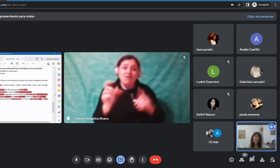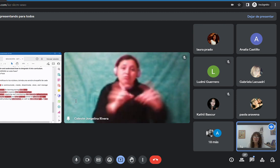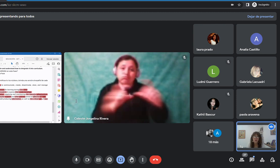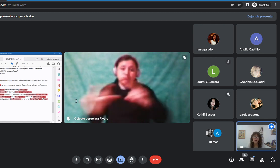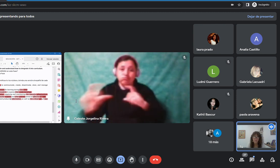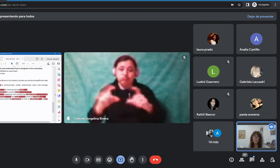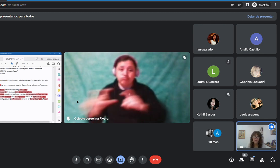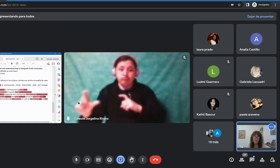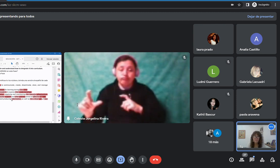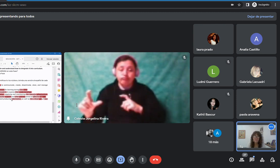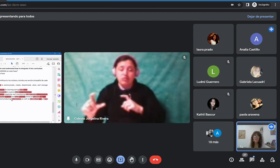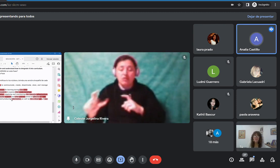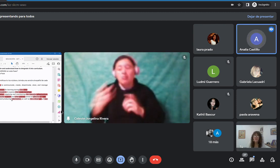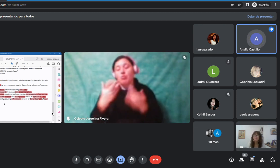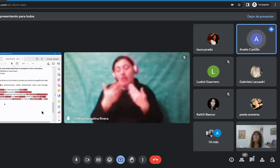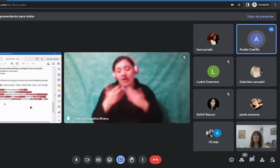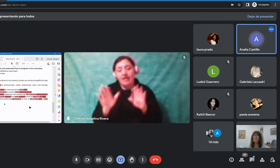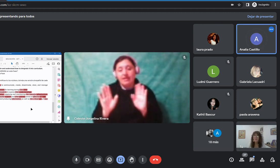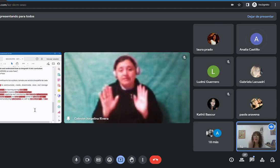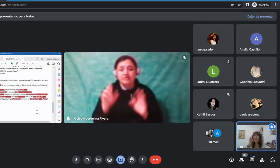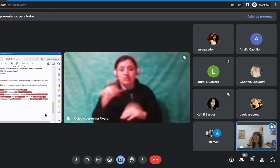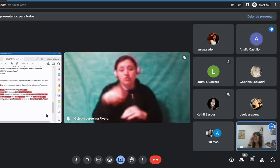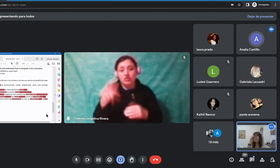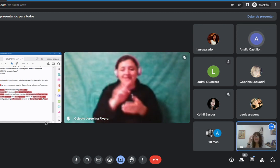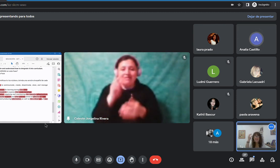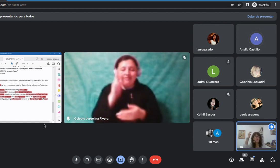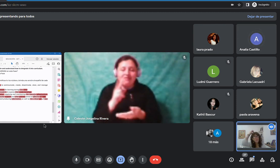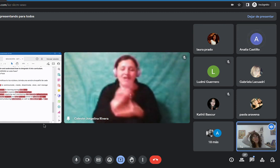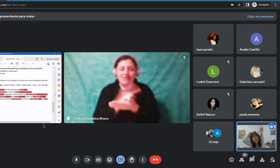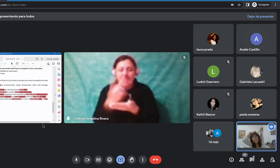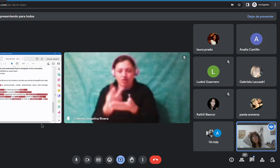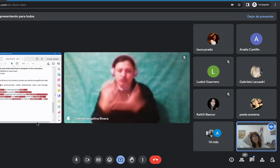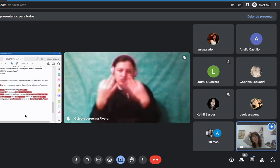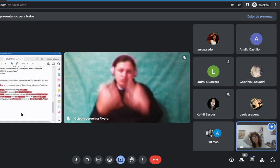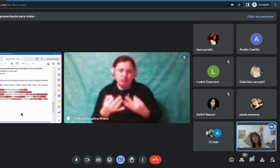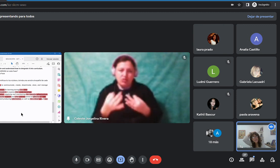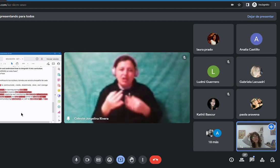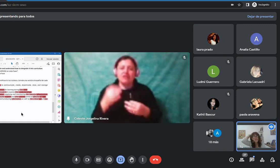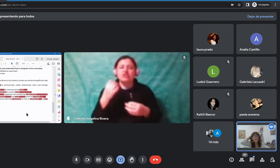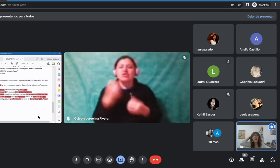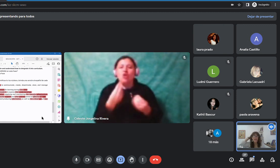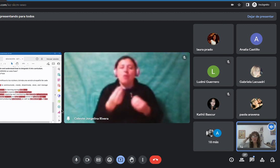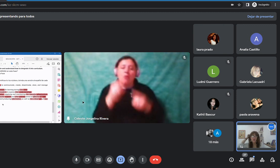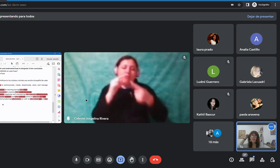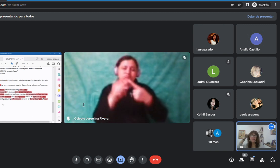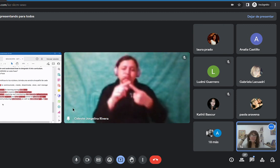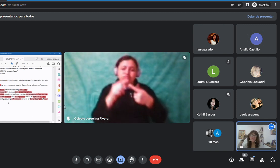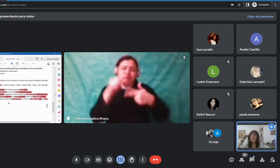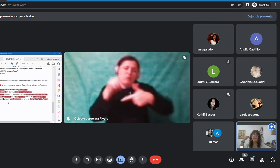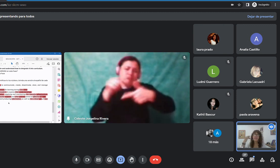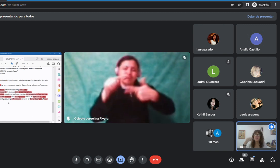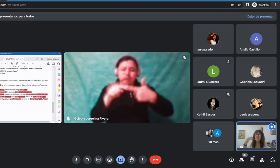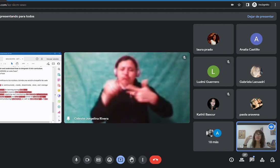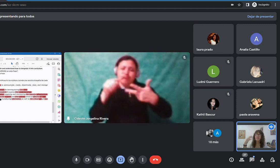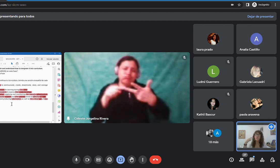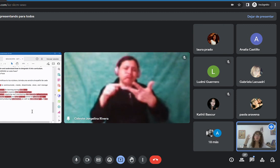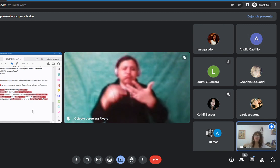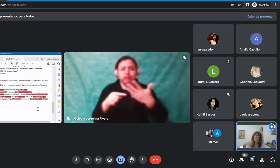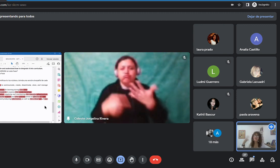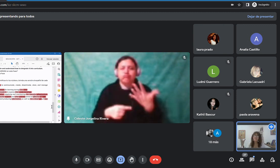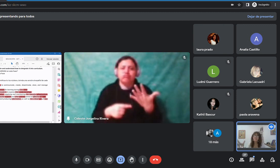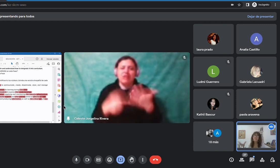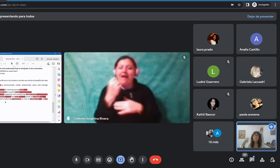producción. ¿Sí? Ah. Bien. Porque están enumeradas, son habilidades de algo. ¿De qué? De búsqueda,